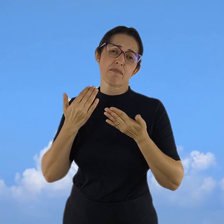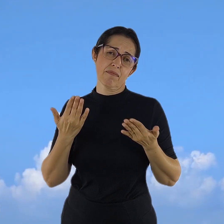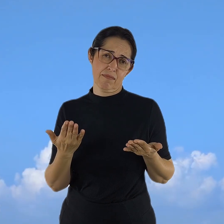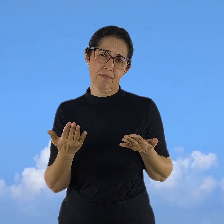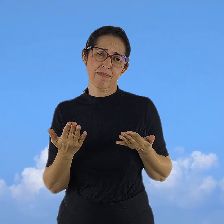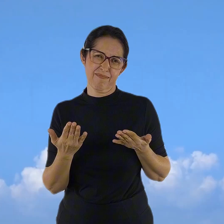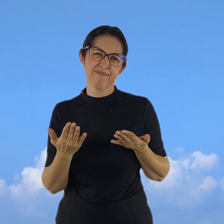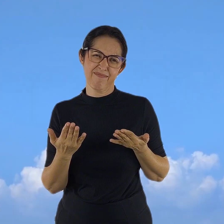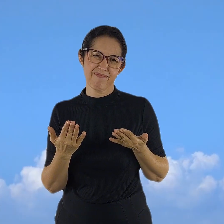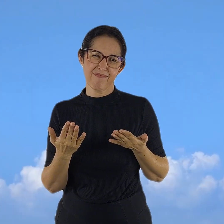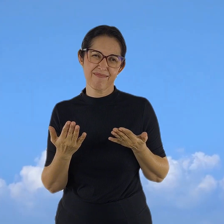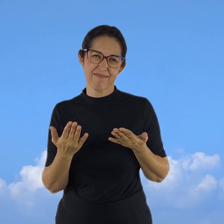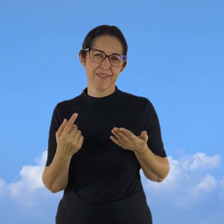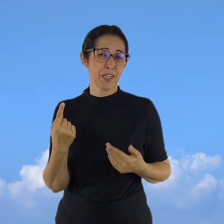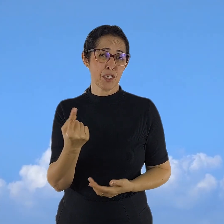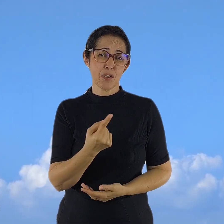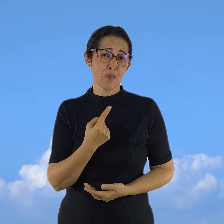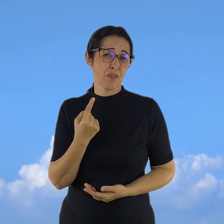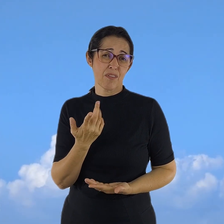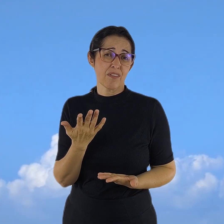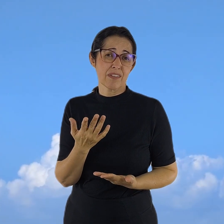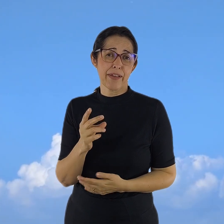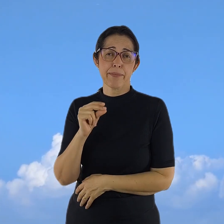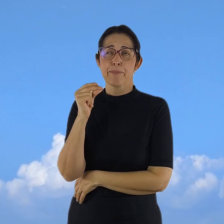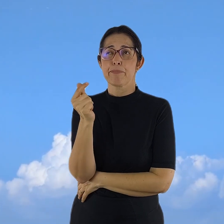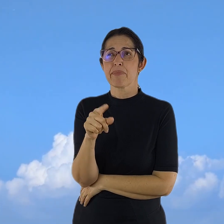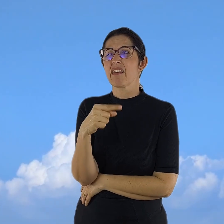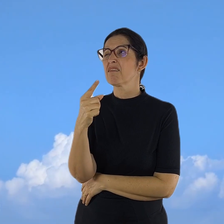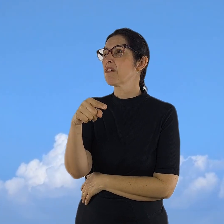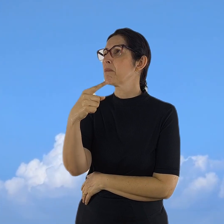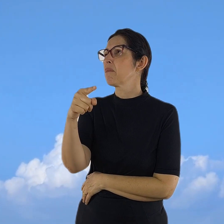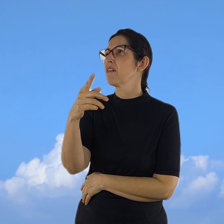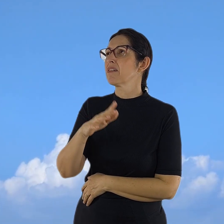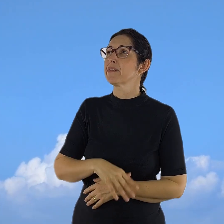Muitas vezes nós só vamos buscar a ajuda do Senhor.